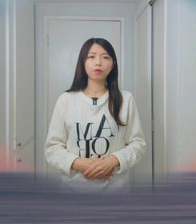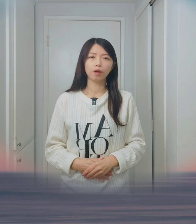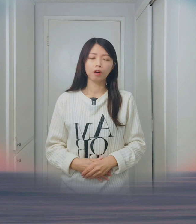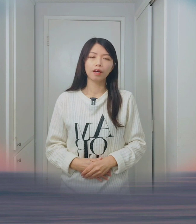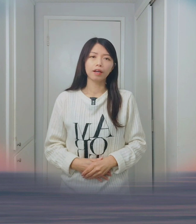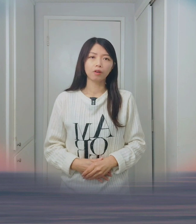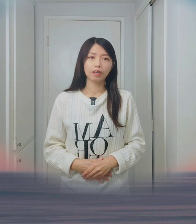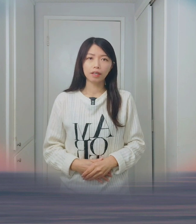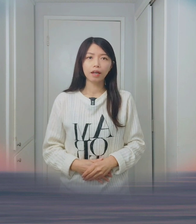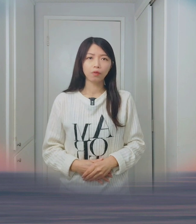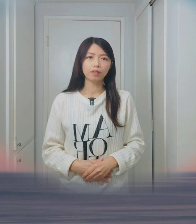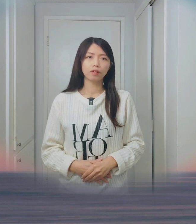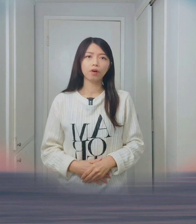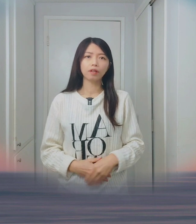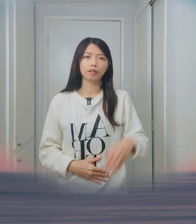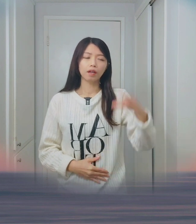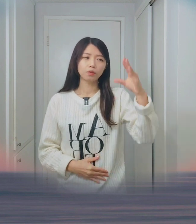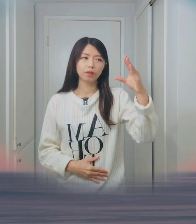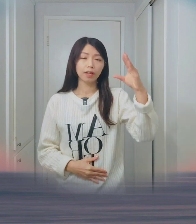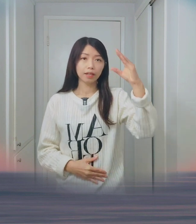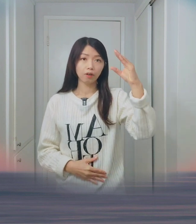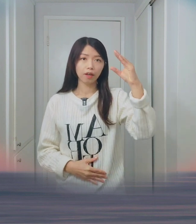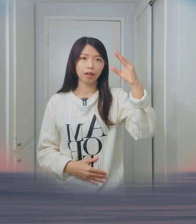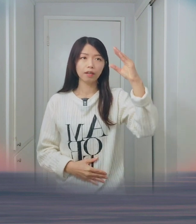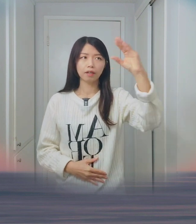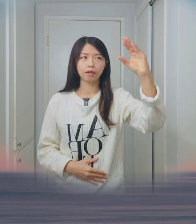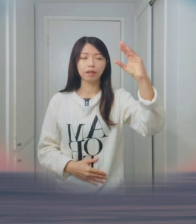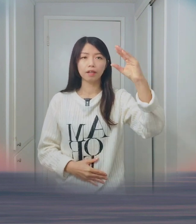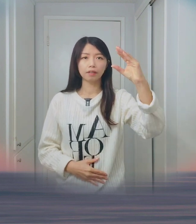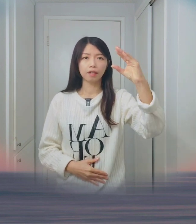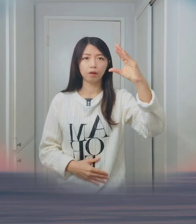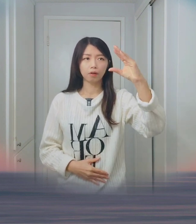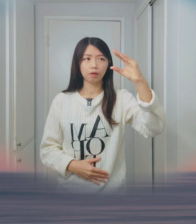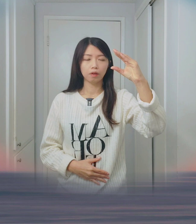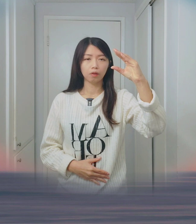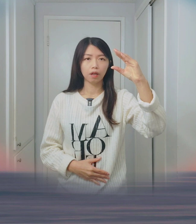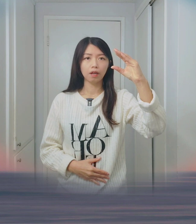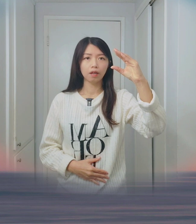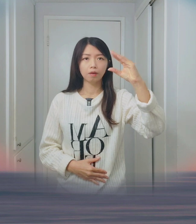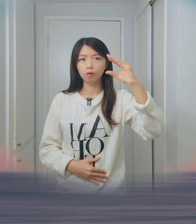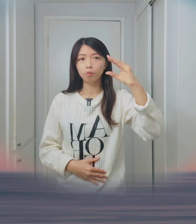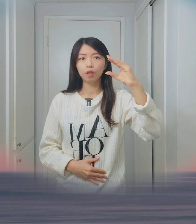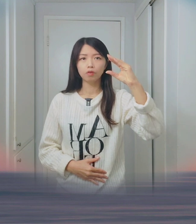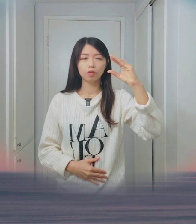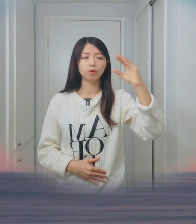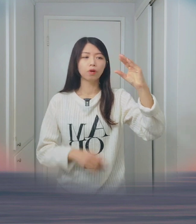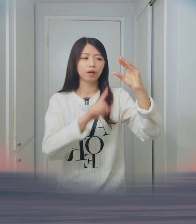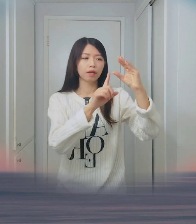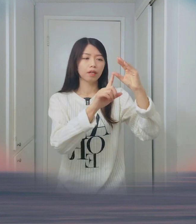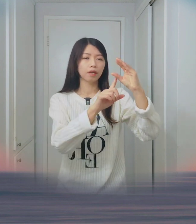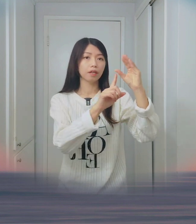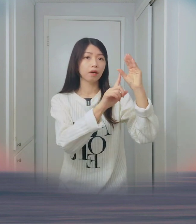표현을 했고요. 기대라고 한 뜻의 수어는 손을 살짝 이렇게 이 상태에서 이렇게 오므려